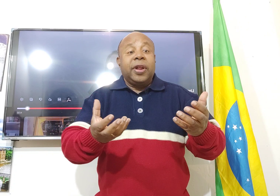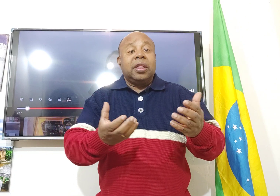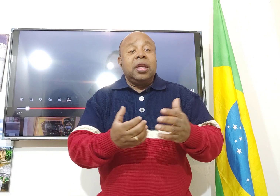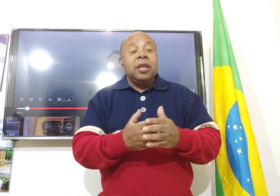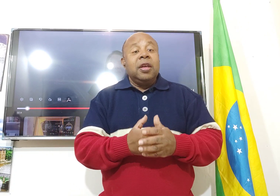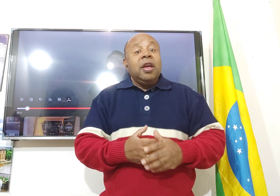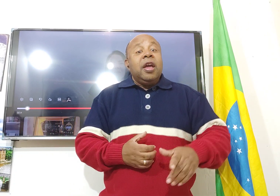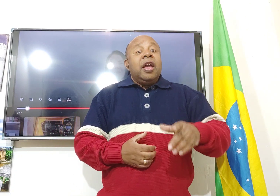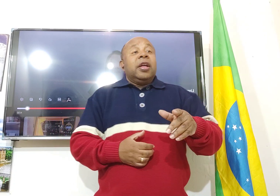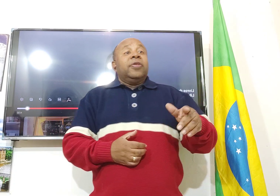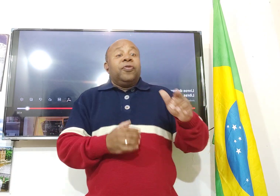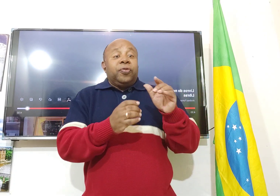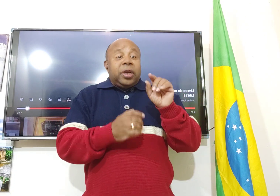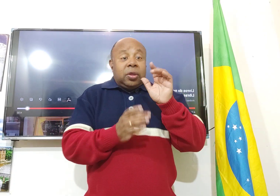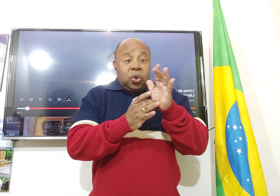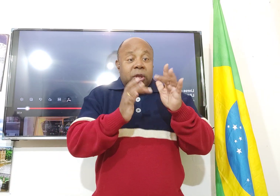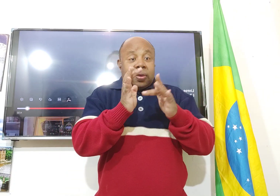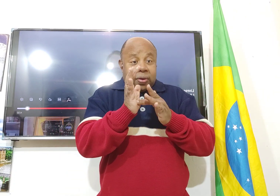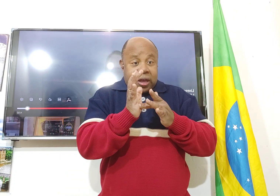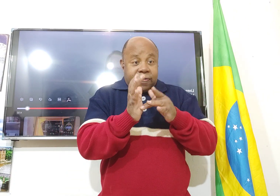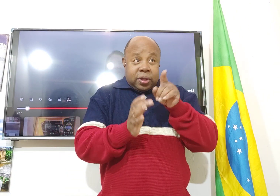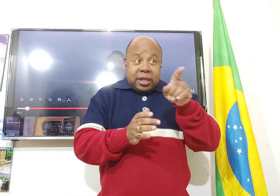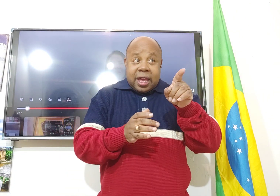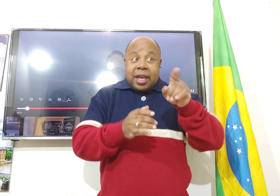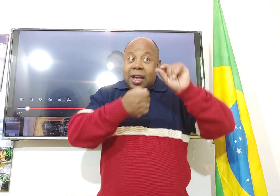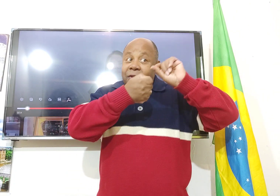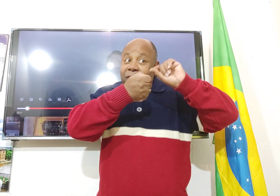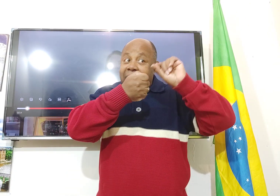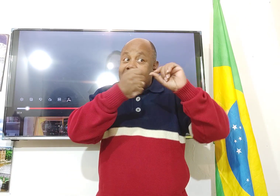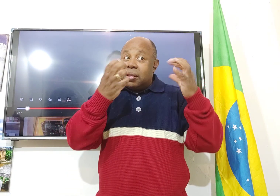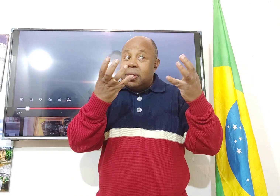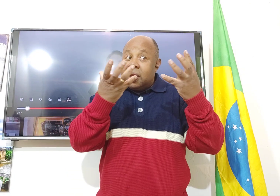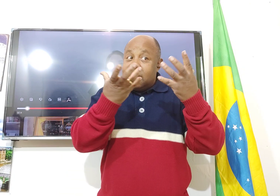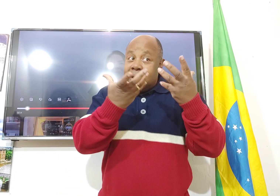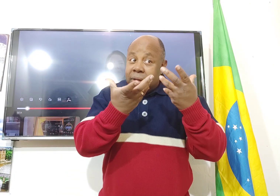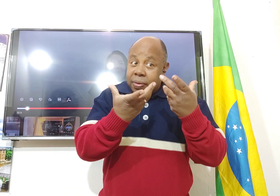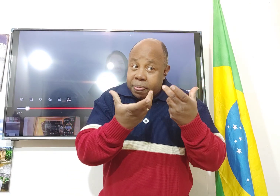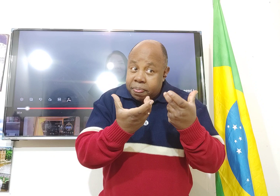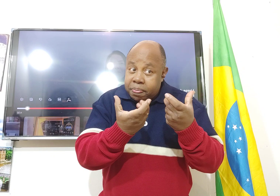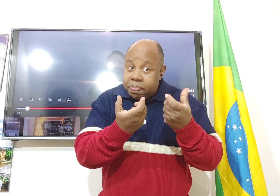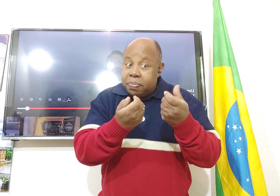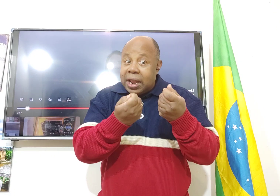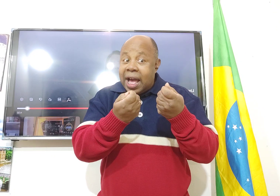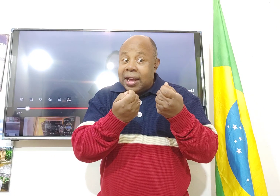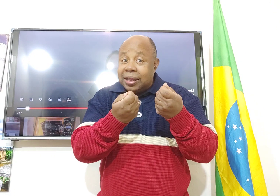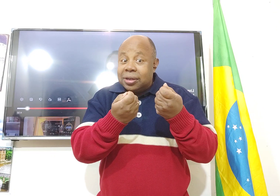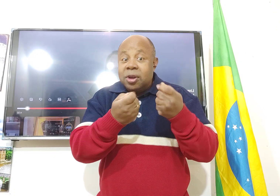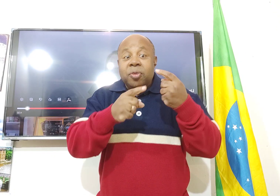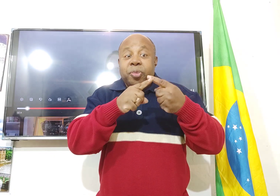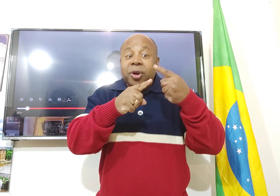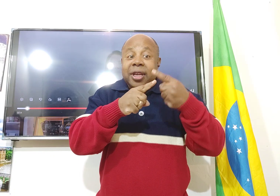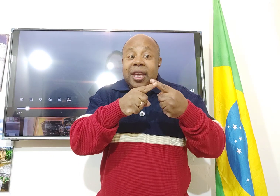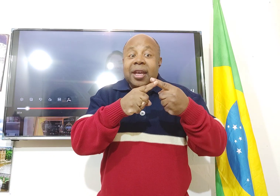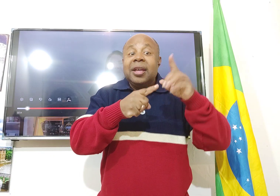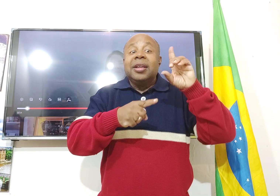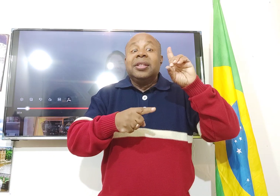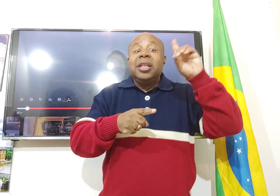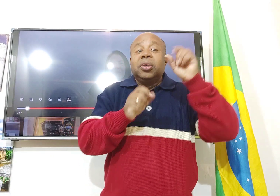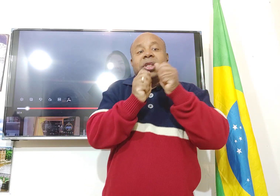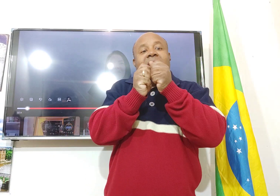fala assim, Jesus, você faz milagres porque Deus está